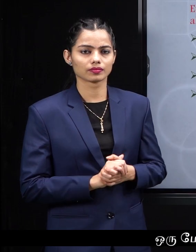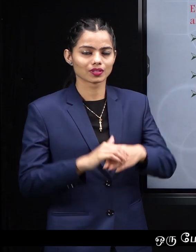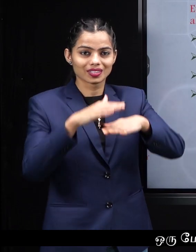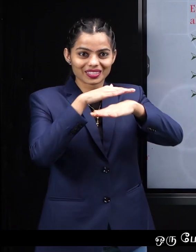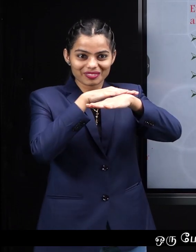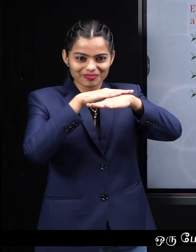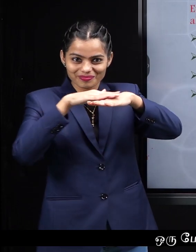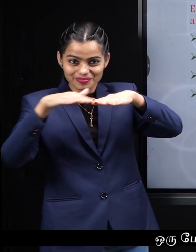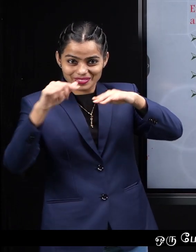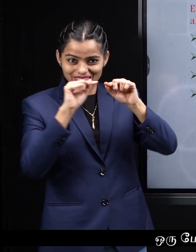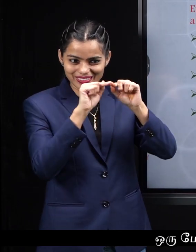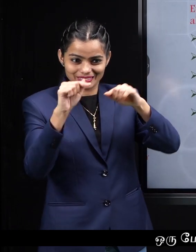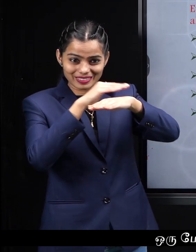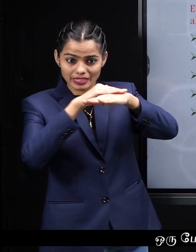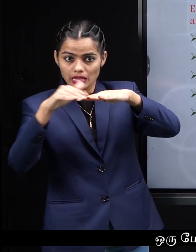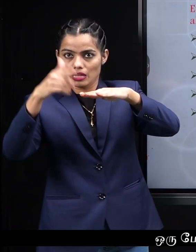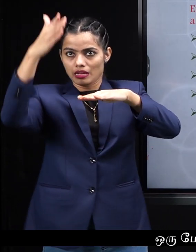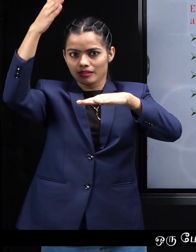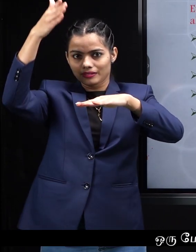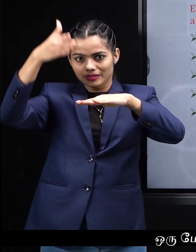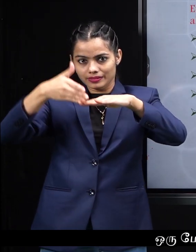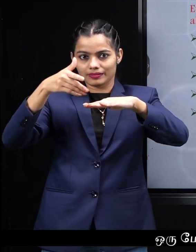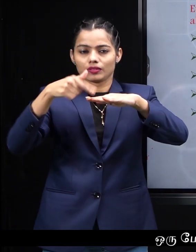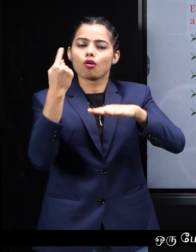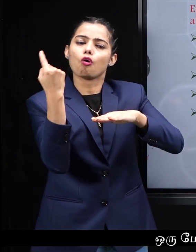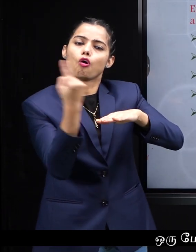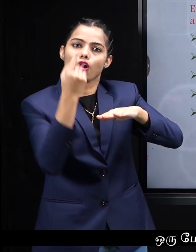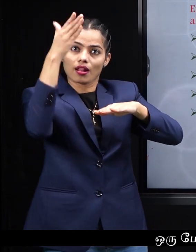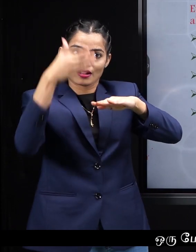ஒரு மேற்பரப்புக்கு நீளம் மற்றும் அகலம் மட்டுமே உள்ளது.